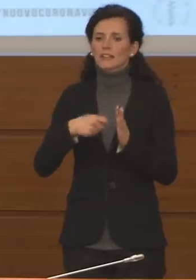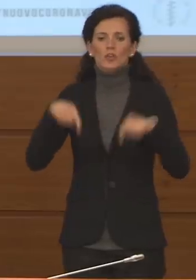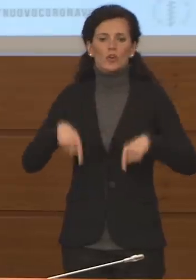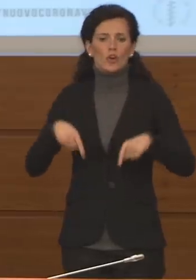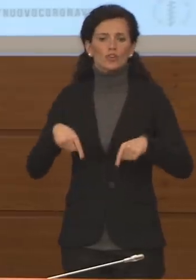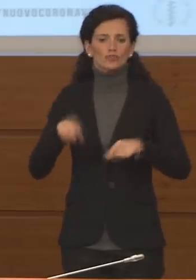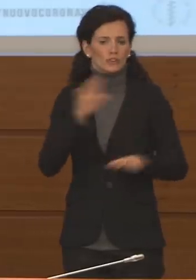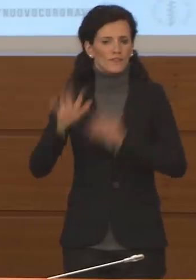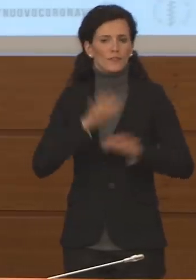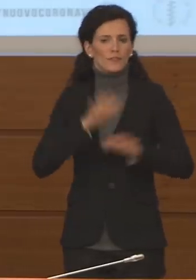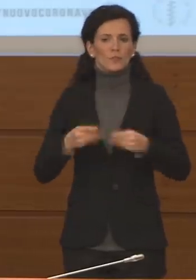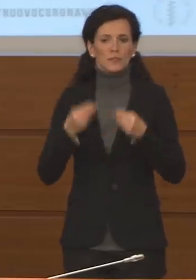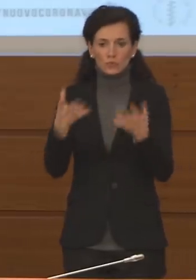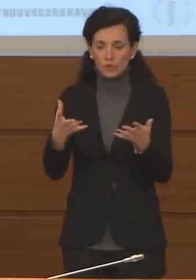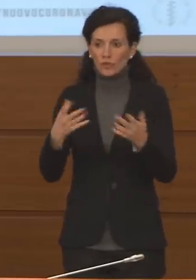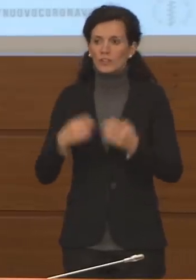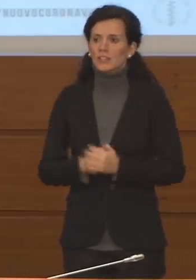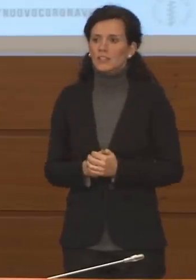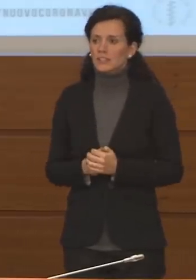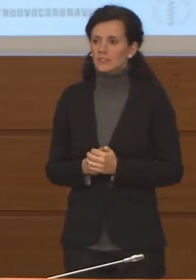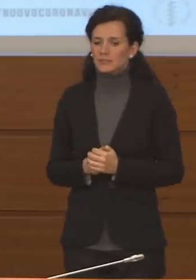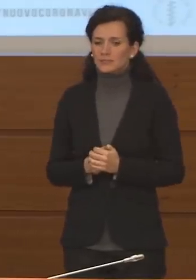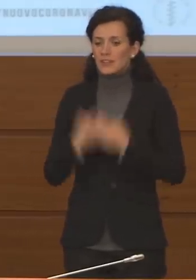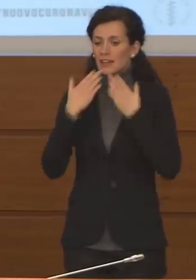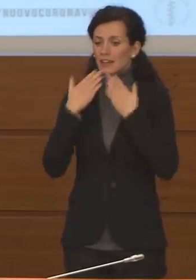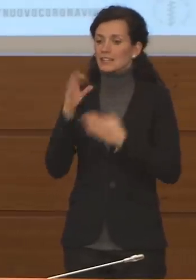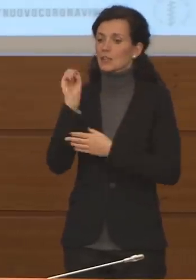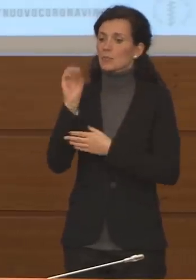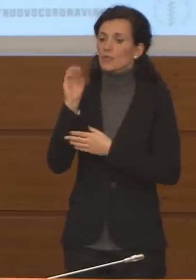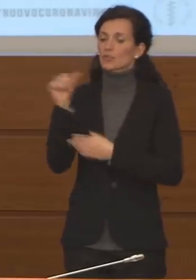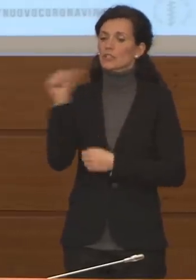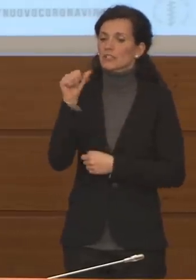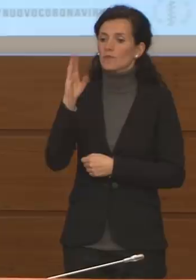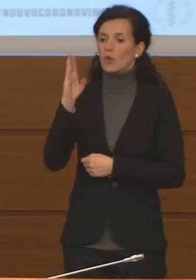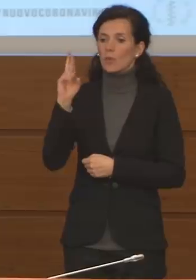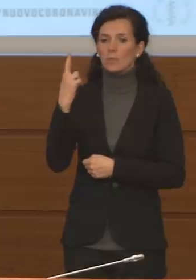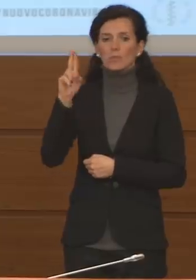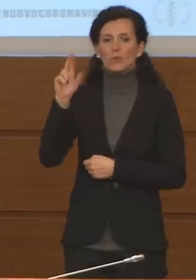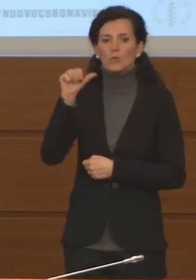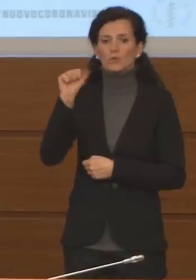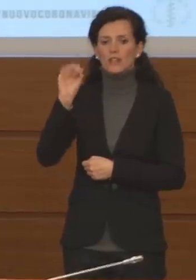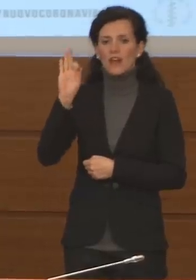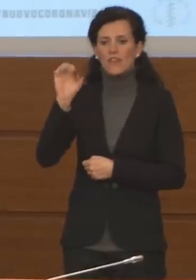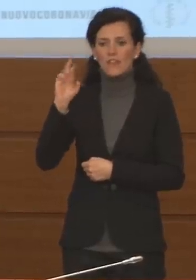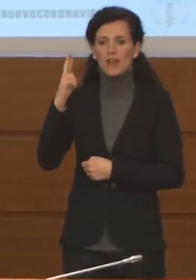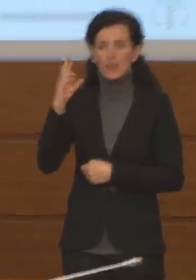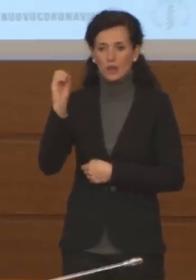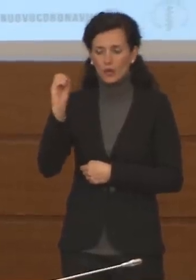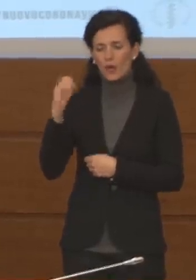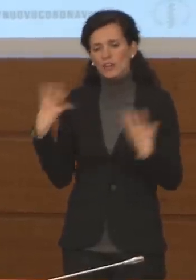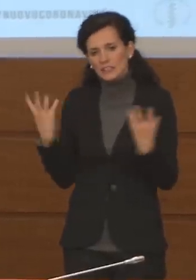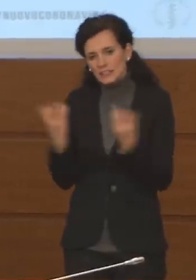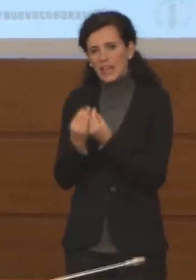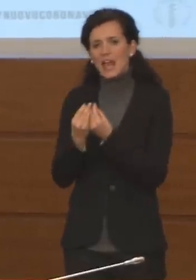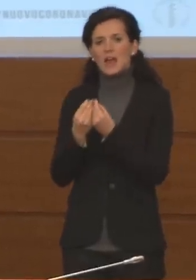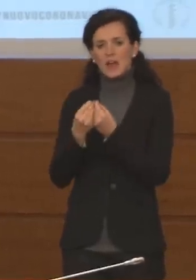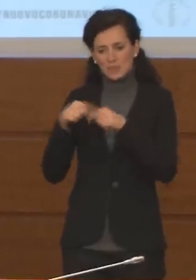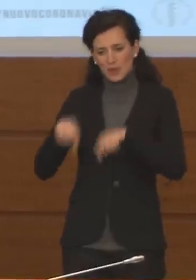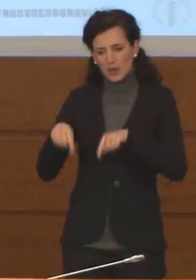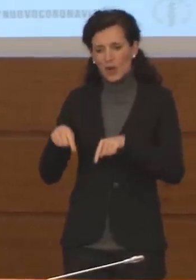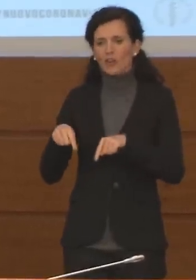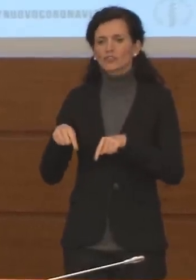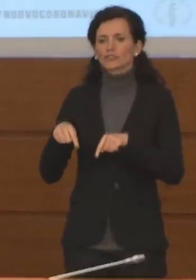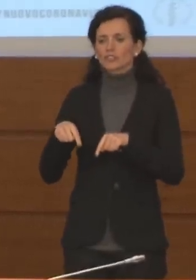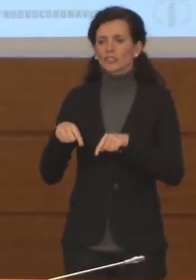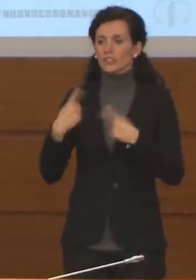oggi intanto ringrazio il professor e silvio brusaferro che mi accompagna pure oggi nel corso di